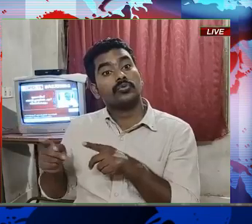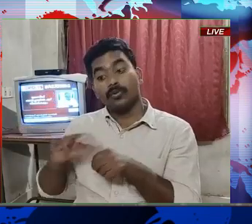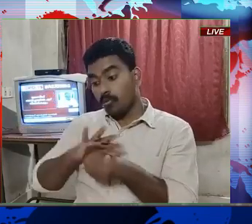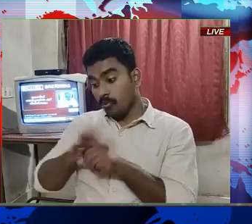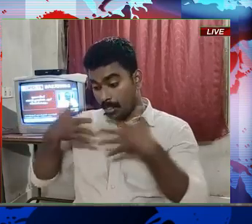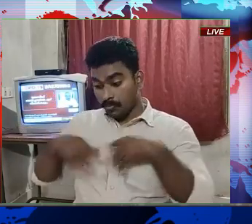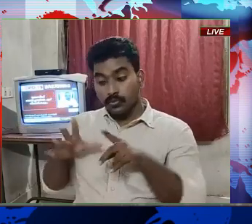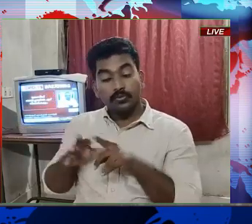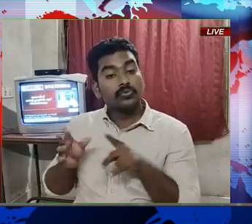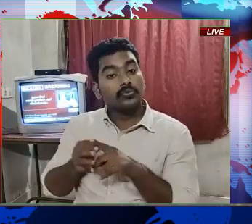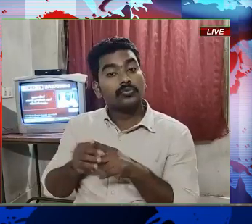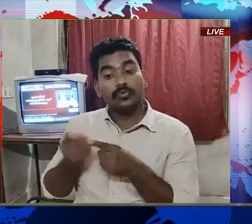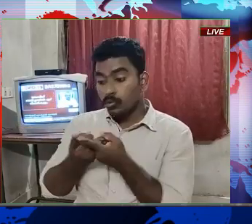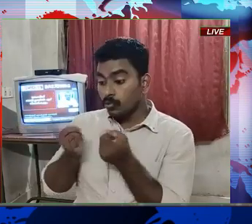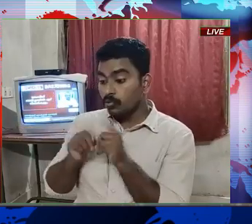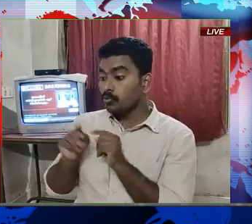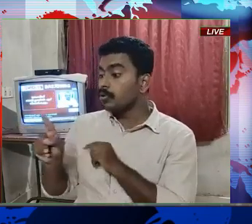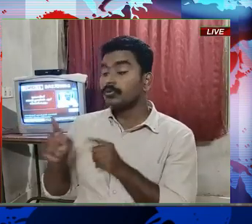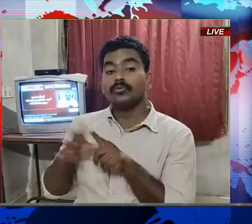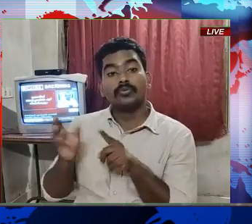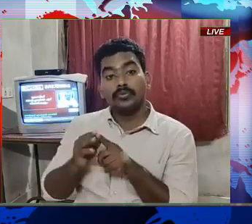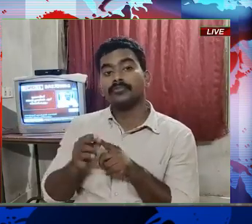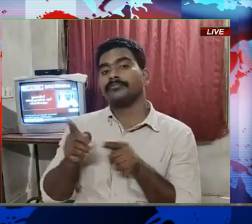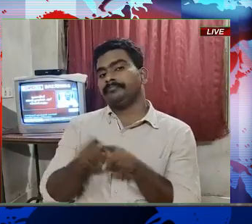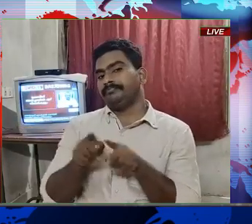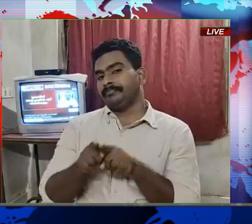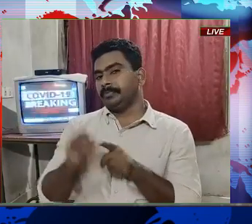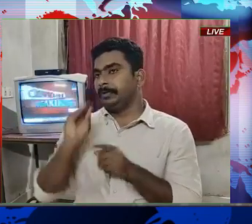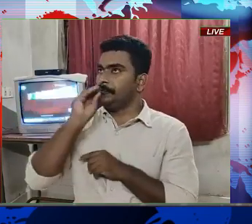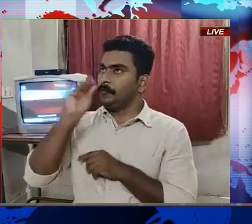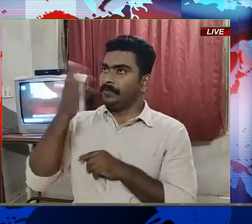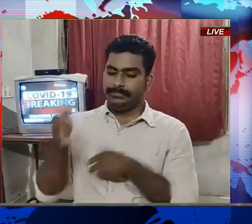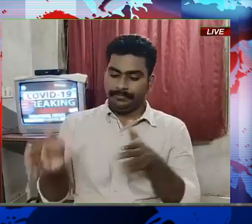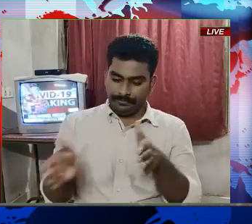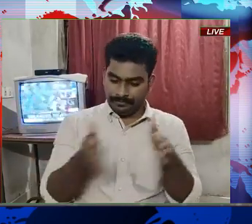പനിയോ ചുമയോ മറ്റോ വന്നാൽ ഈ ഘട്ടത്തിൽ